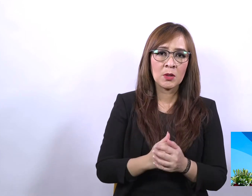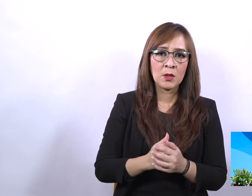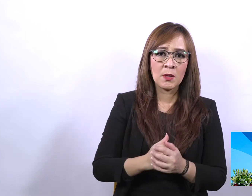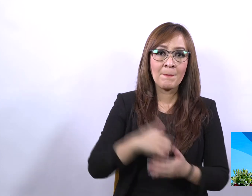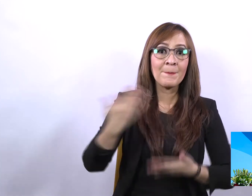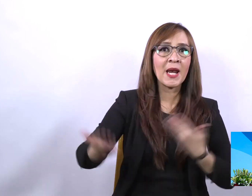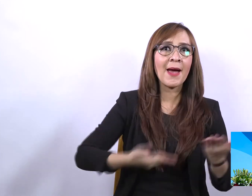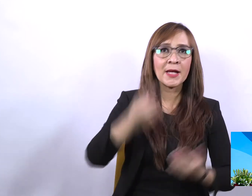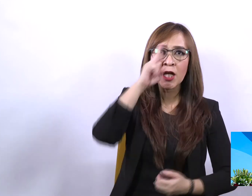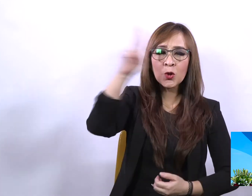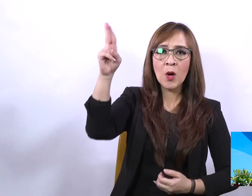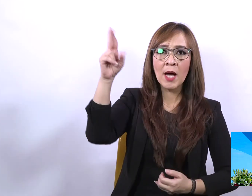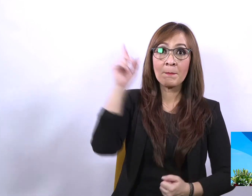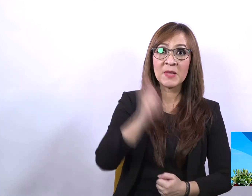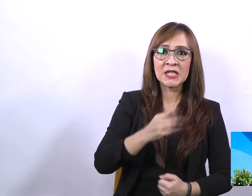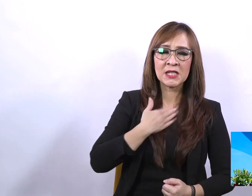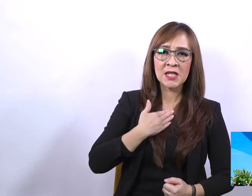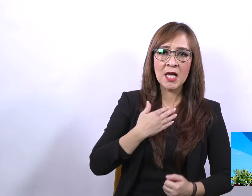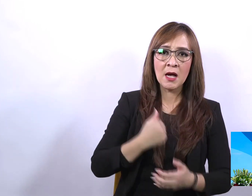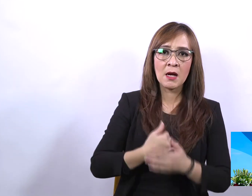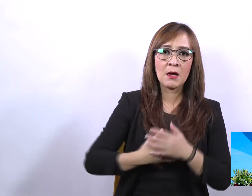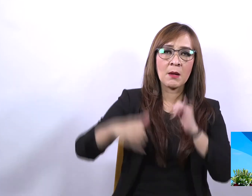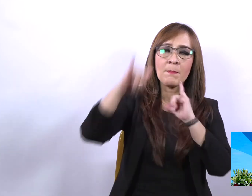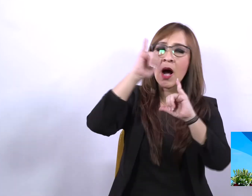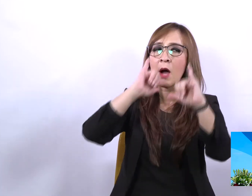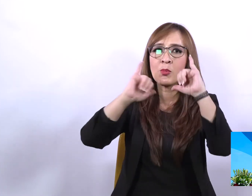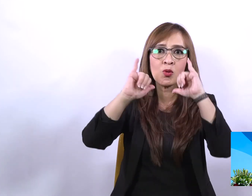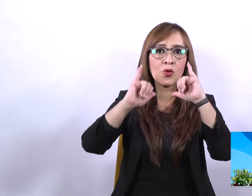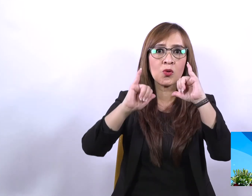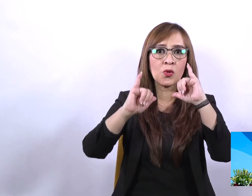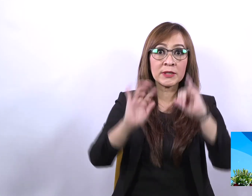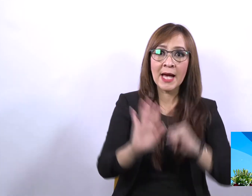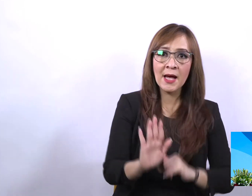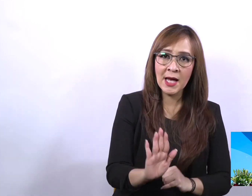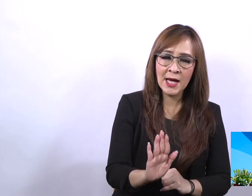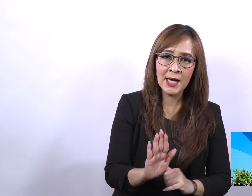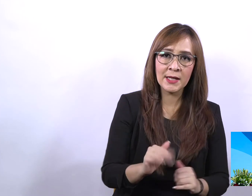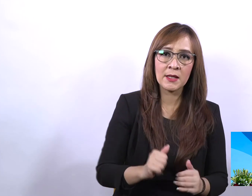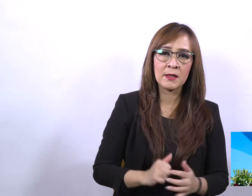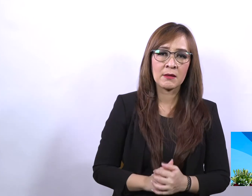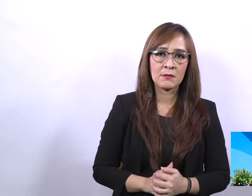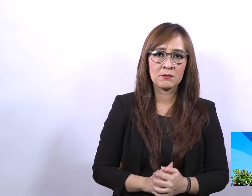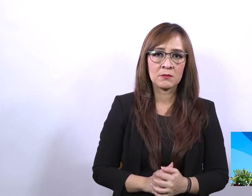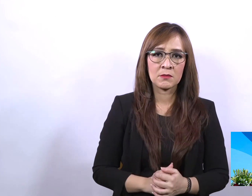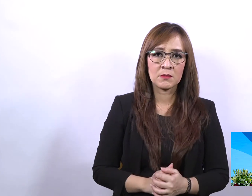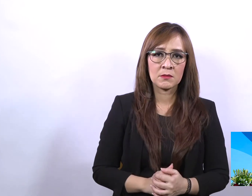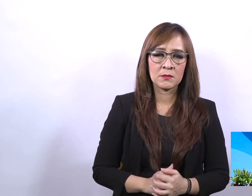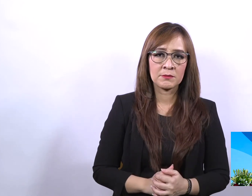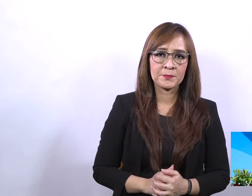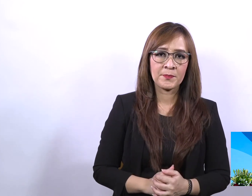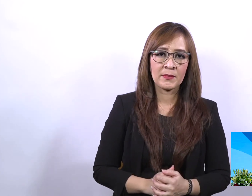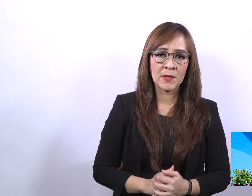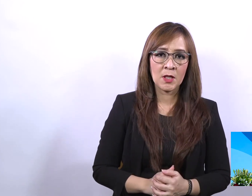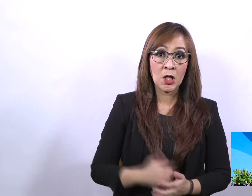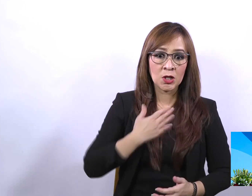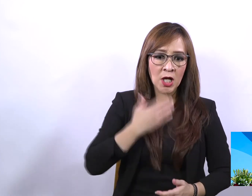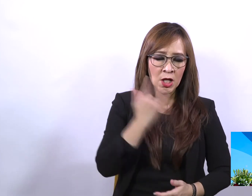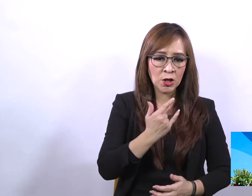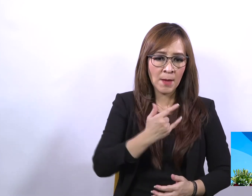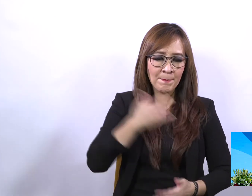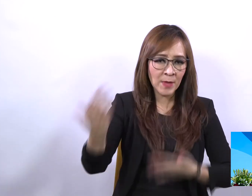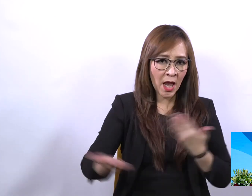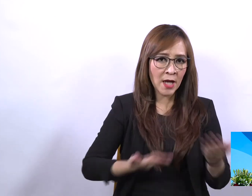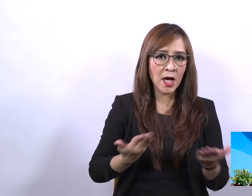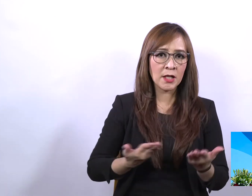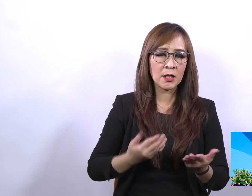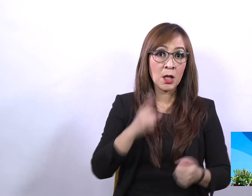judi saya tetap melayani meskipun saya istri piaraan orang saya tetap melayani meskipun saya selingkuh dengan perempuan lain aset tetap melayani meskipun